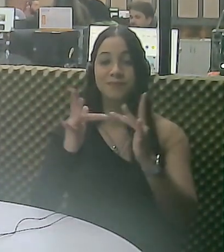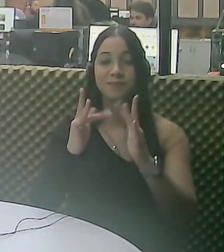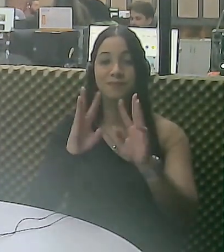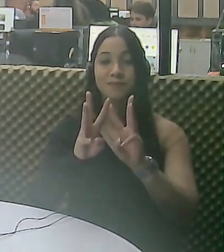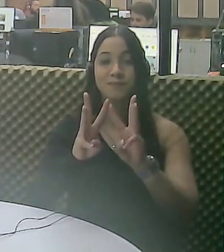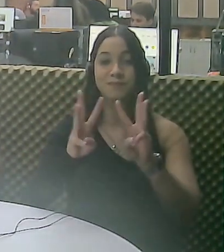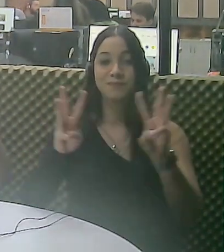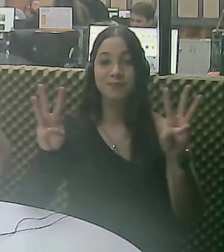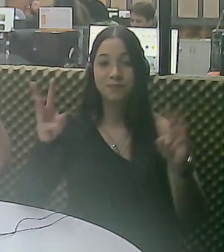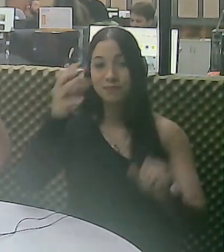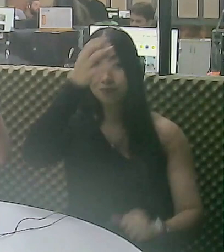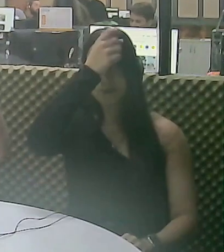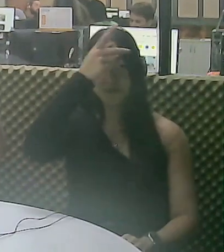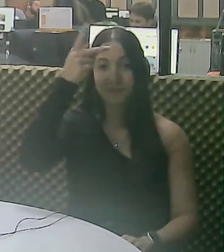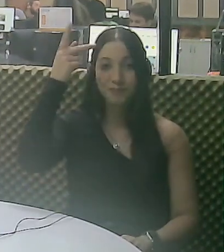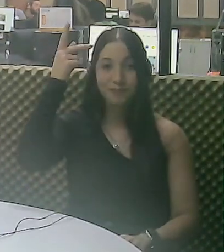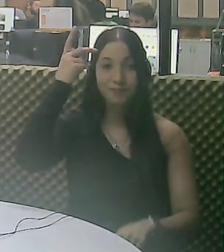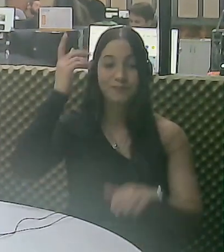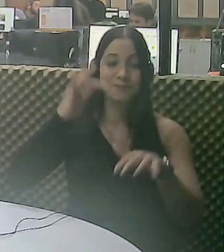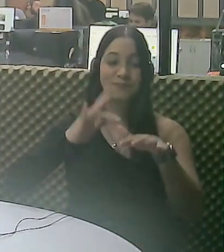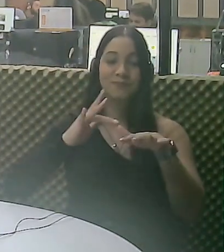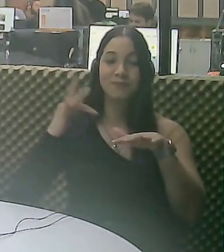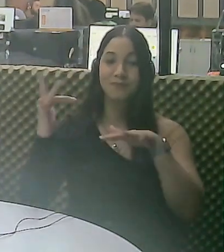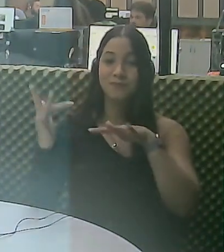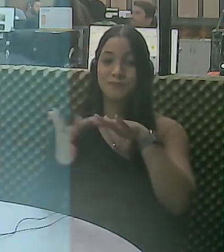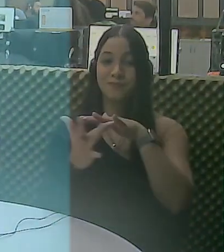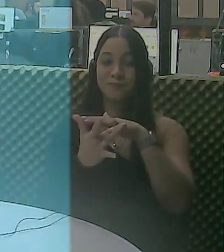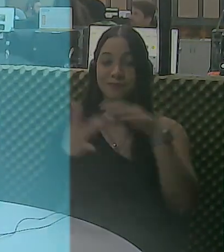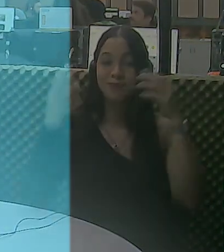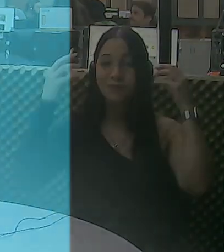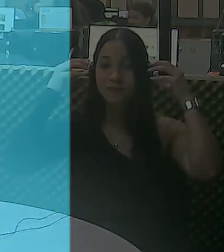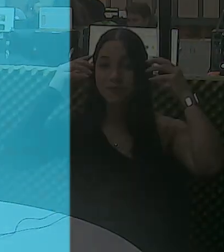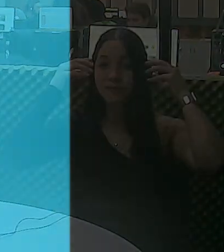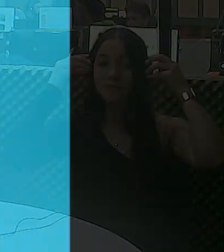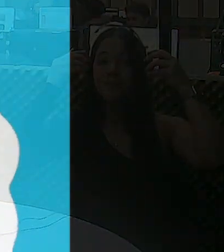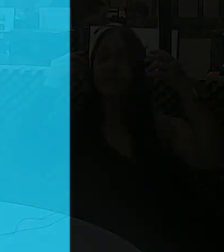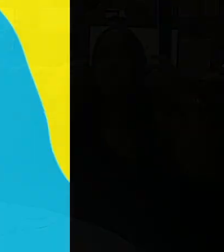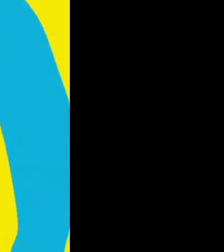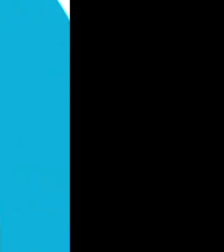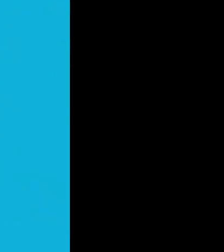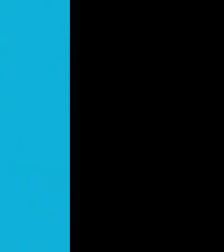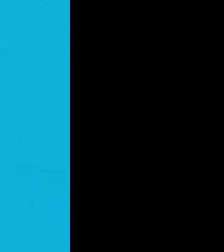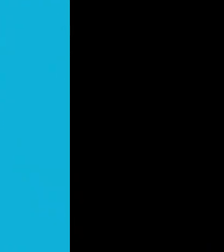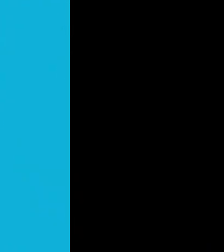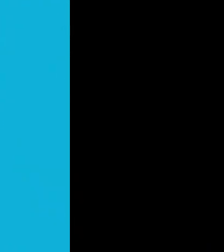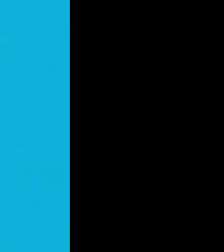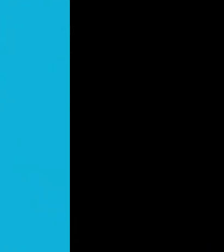Continue conosco no portal da Prefeitura e nas redes sociais.